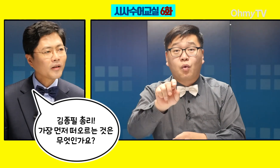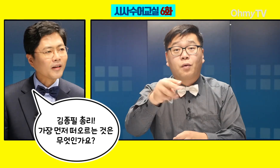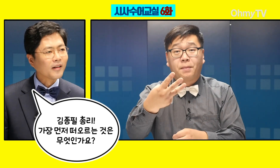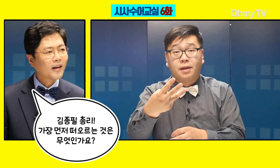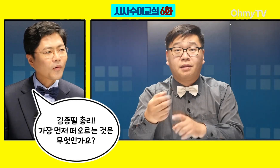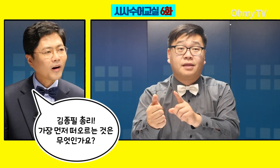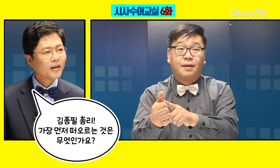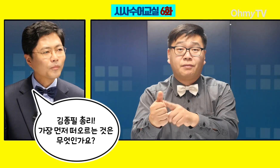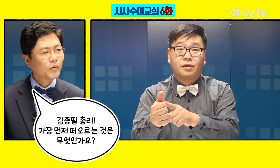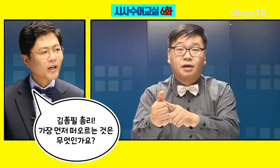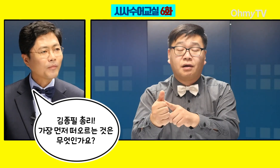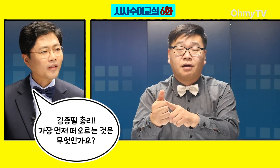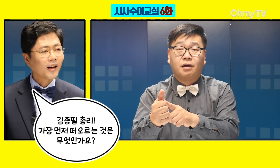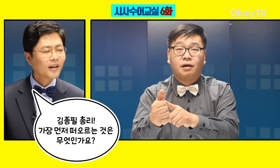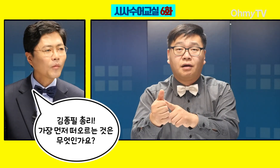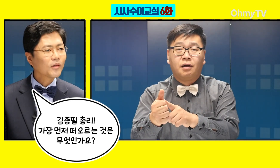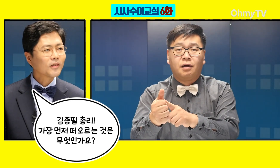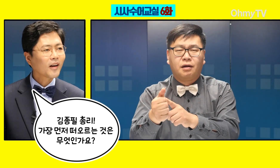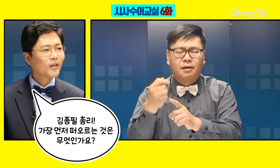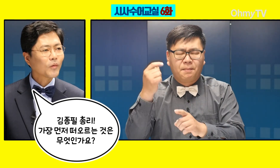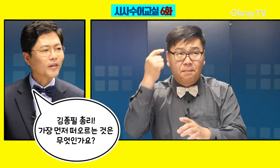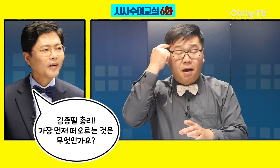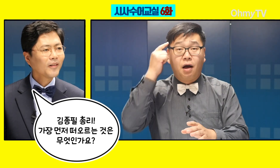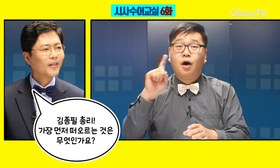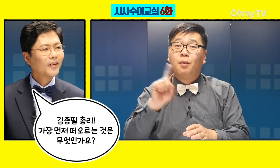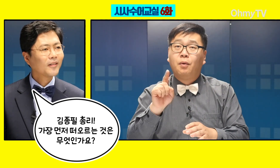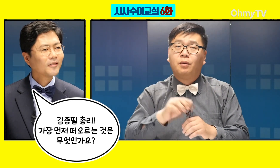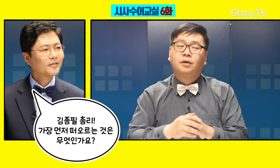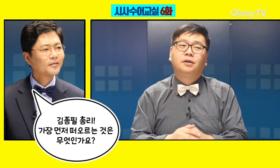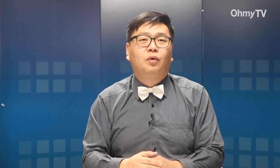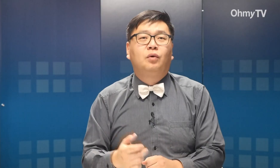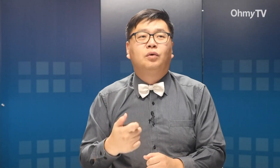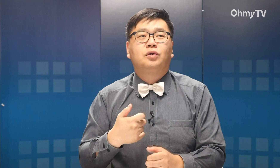전 총리라고 하는 분 하면 가장 먼저 어떤 게 떠오르세요?